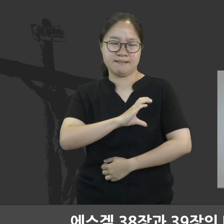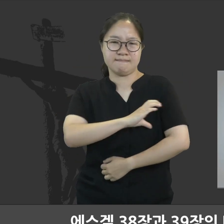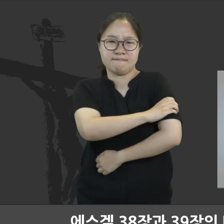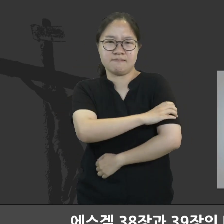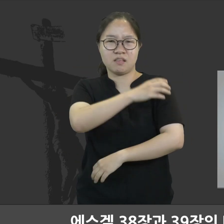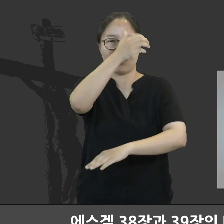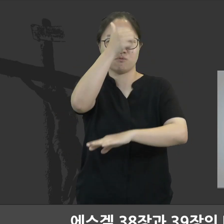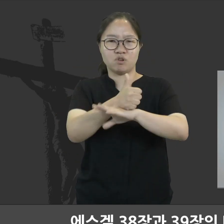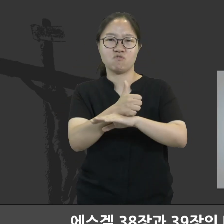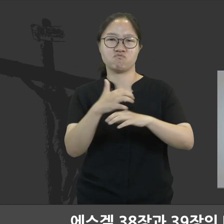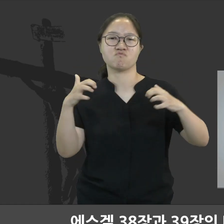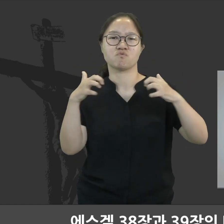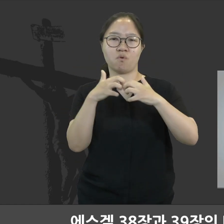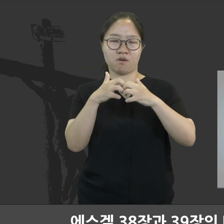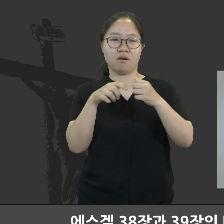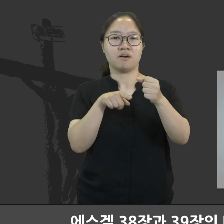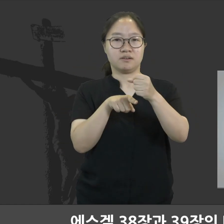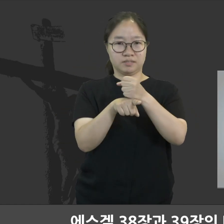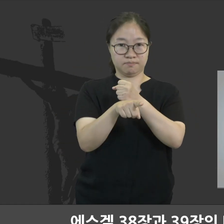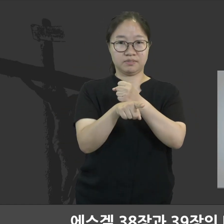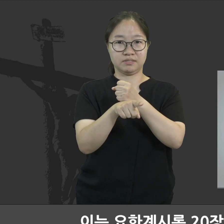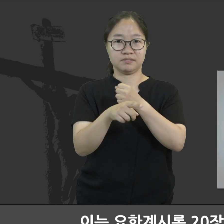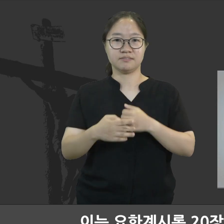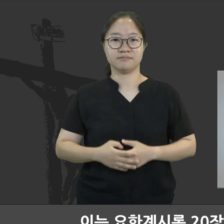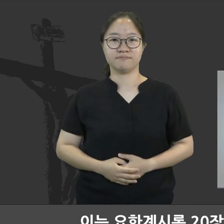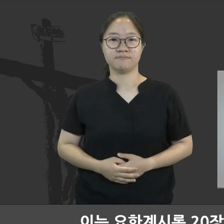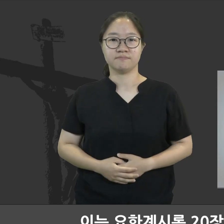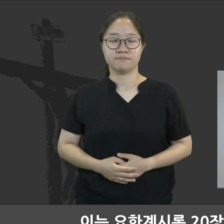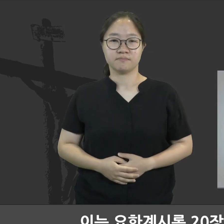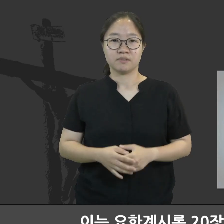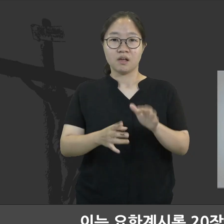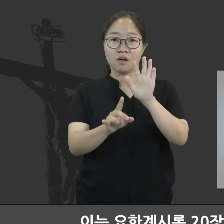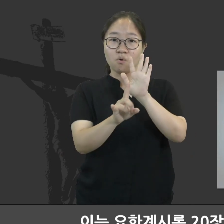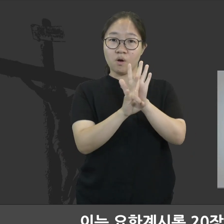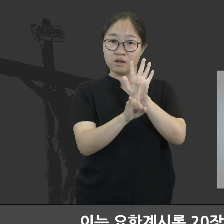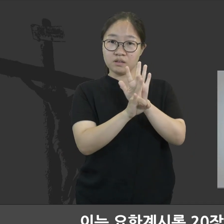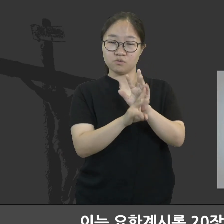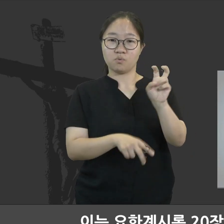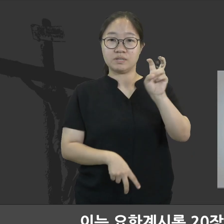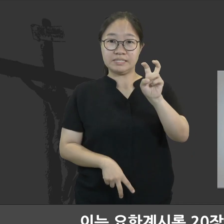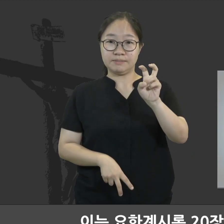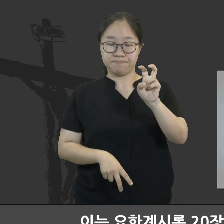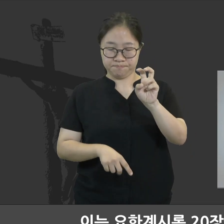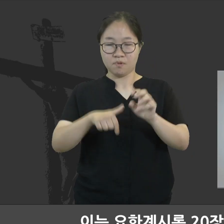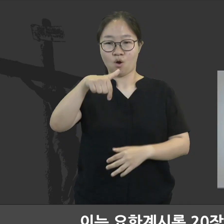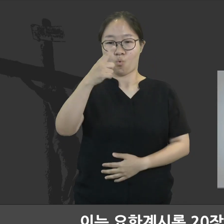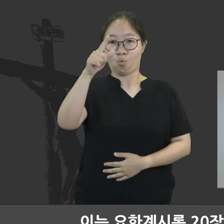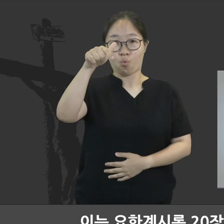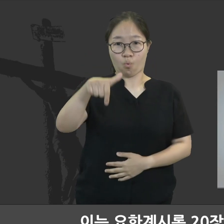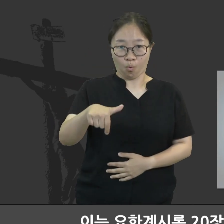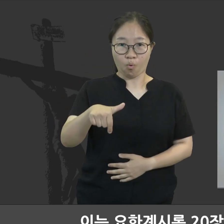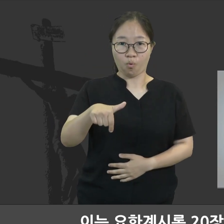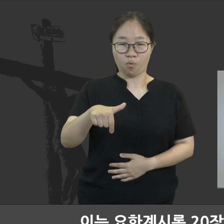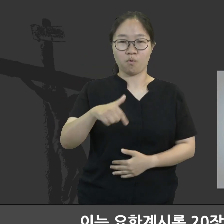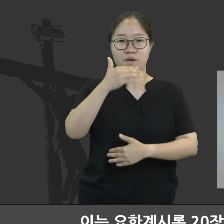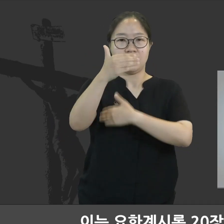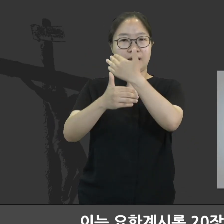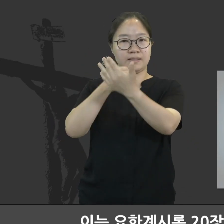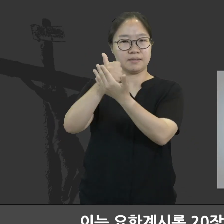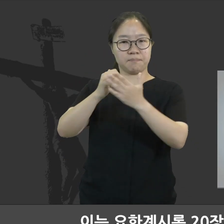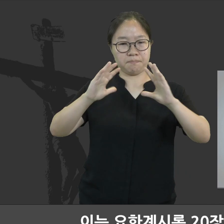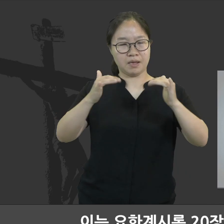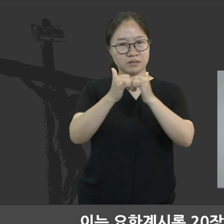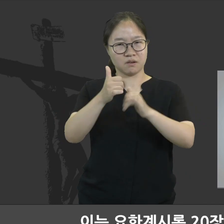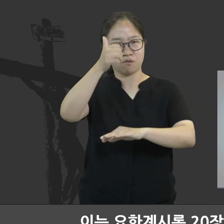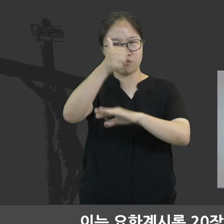악한 세력의 최후 공격을 의미하는데 이는 요한계시록 20장에서 곡과 마곡이 하나님의